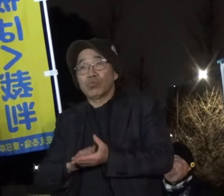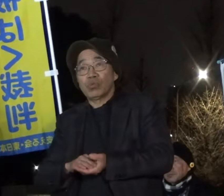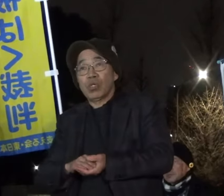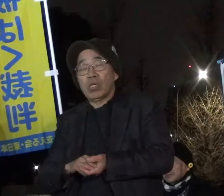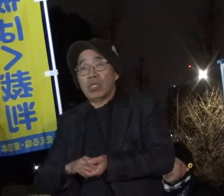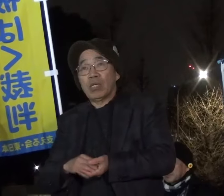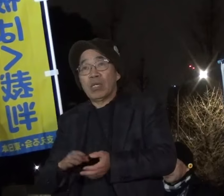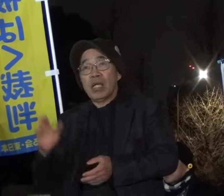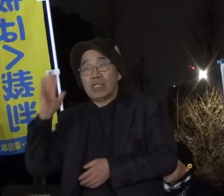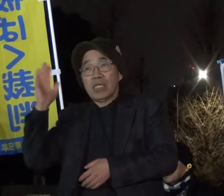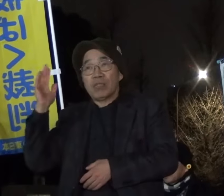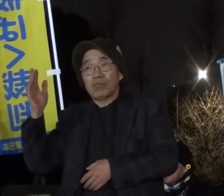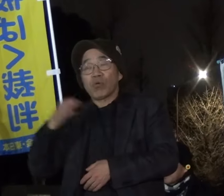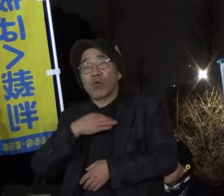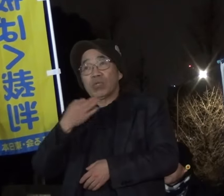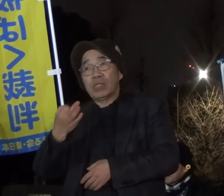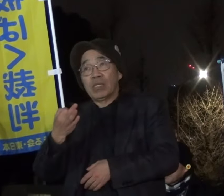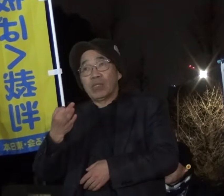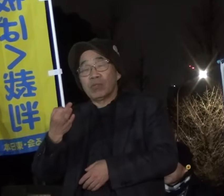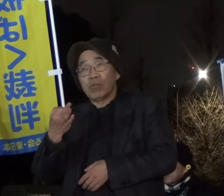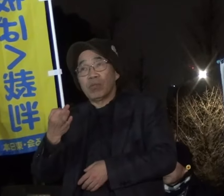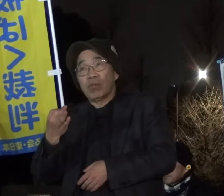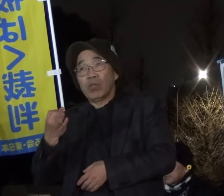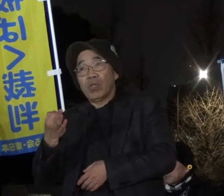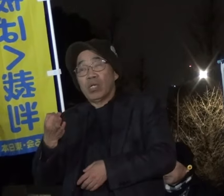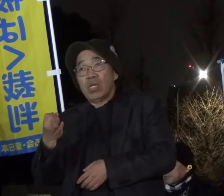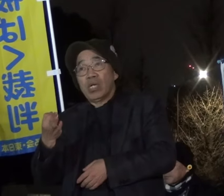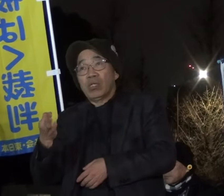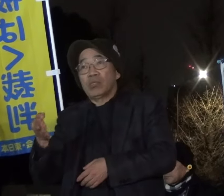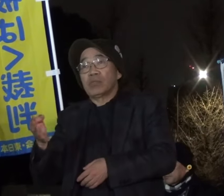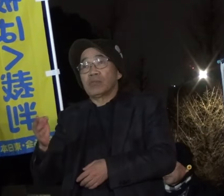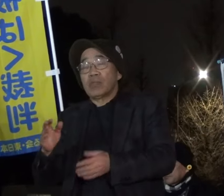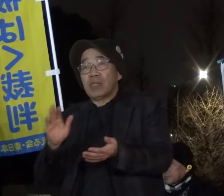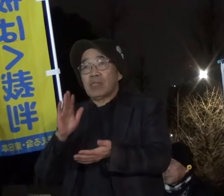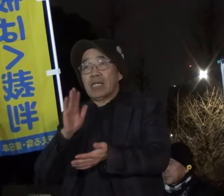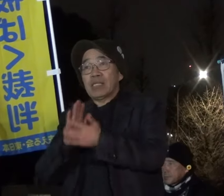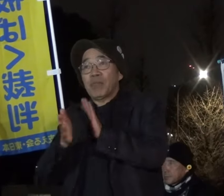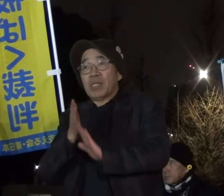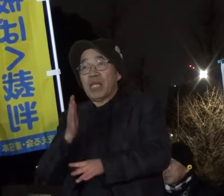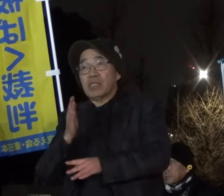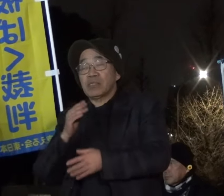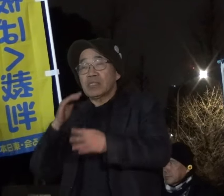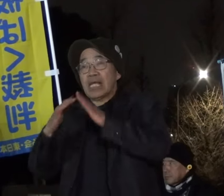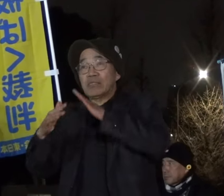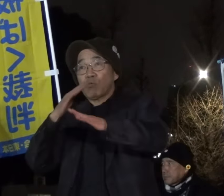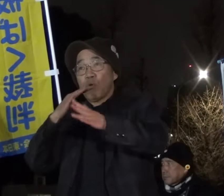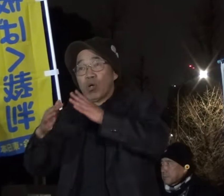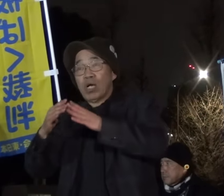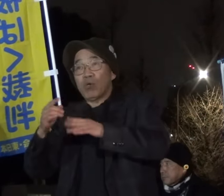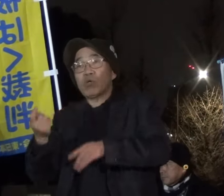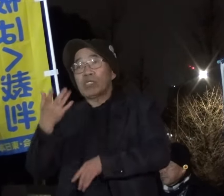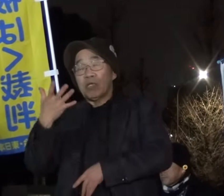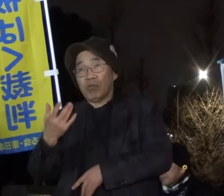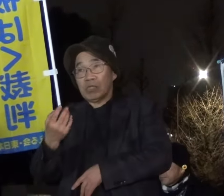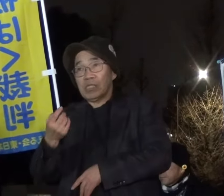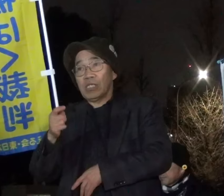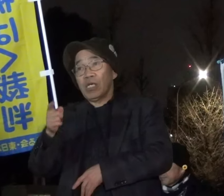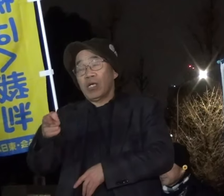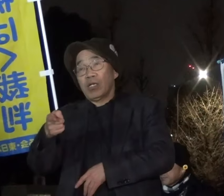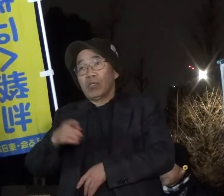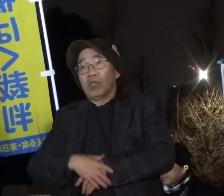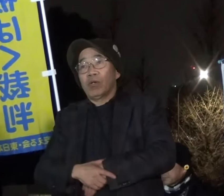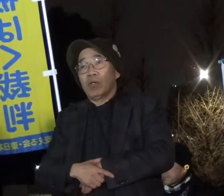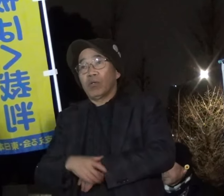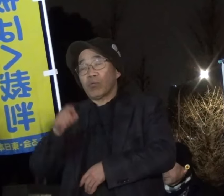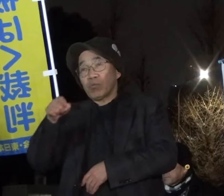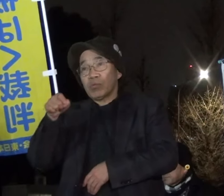政府の行為によって再び戦争の惨禍が起きることのないようにすることを決意し、ここに